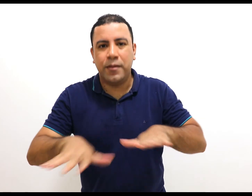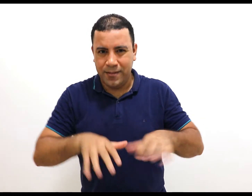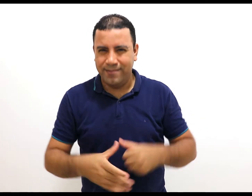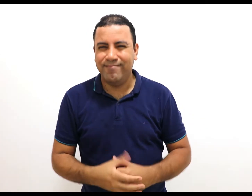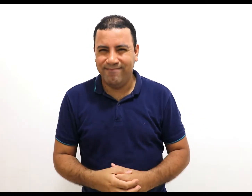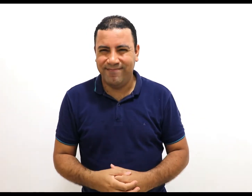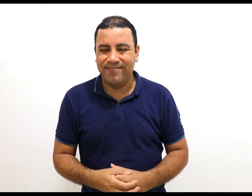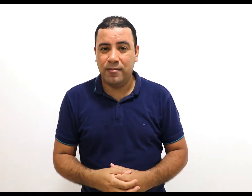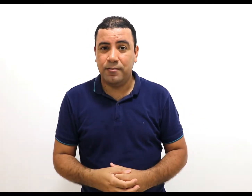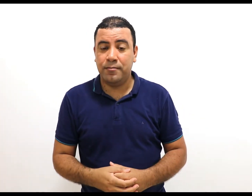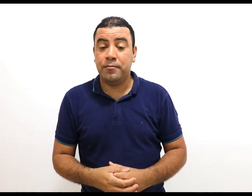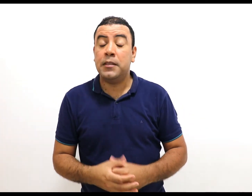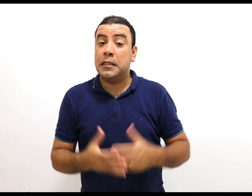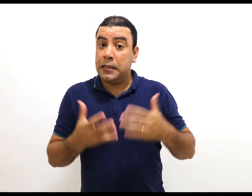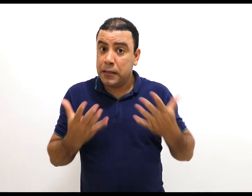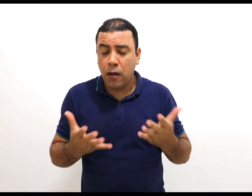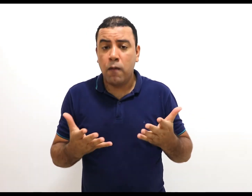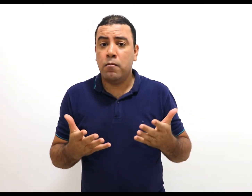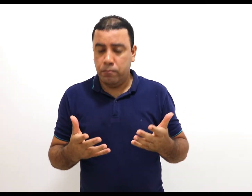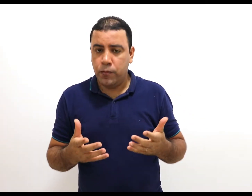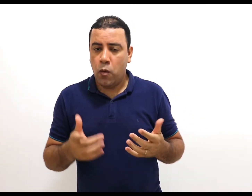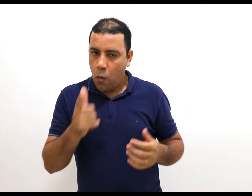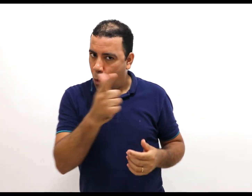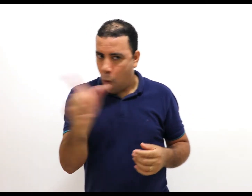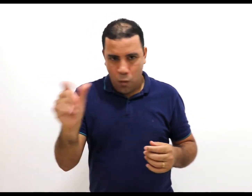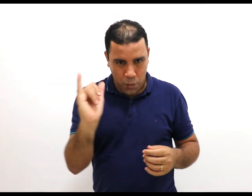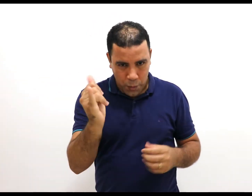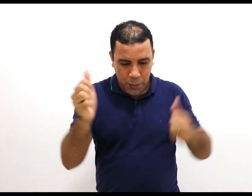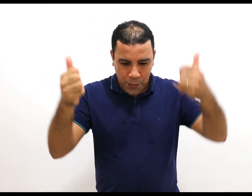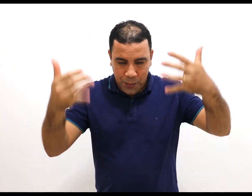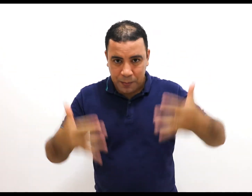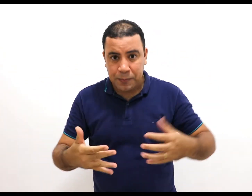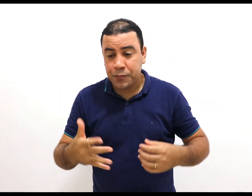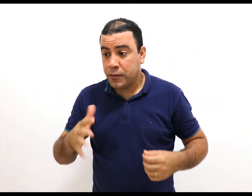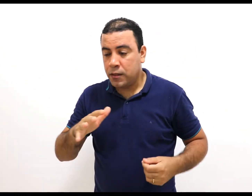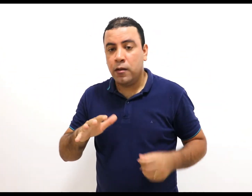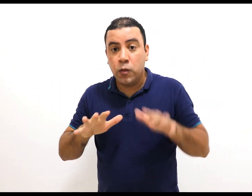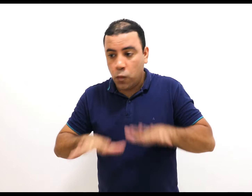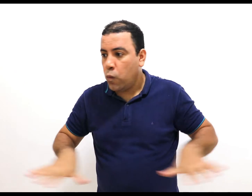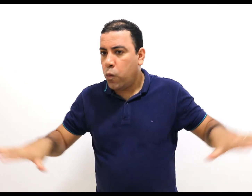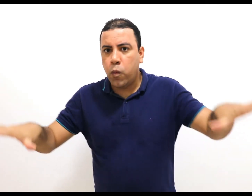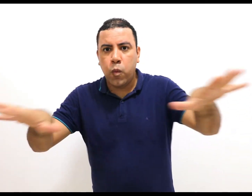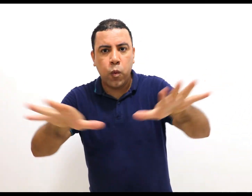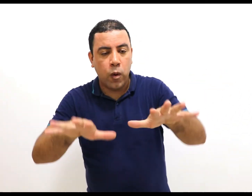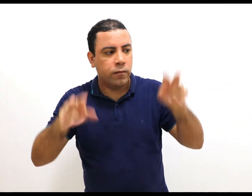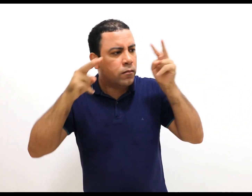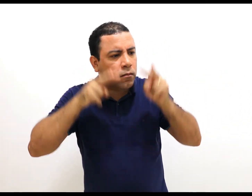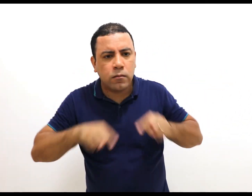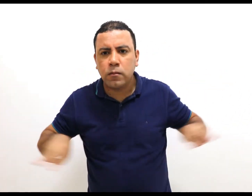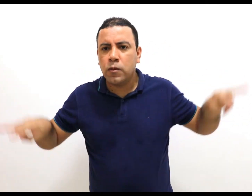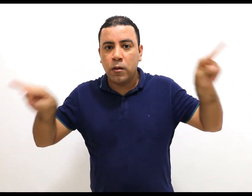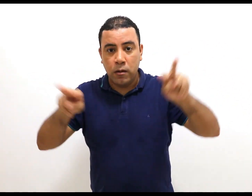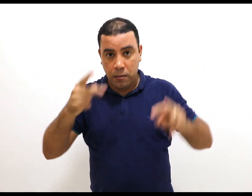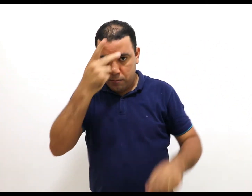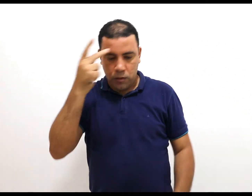Dito de outra forma, o entorno visual é absorvido fortemente pelo sentido da visão pelos